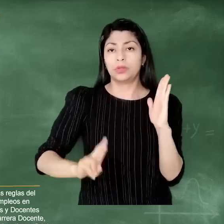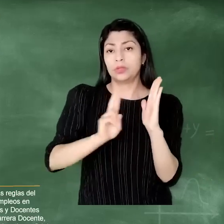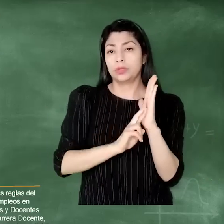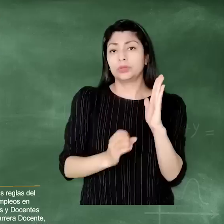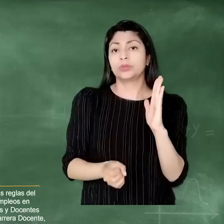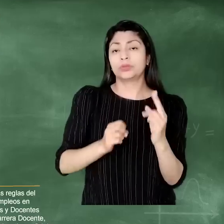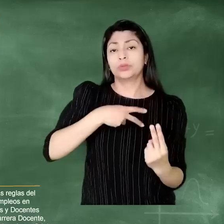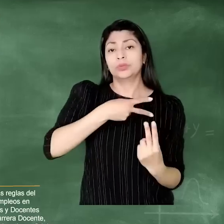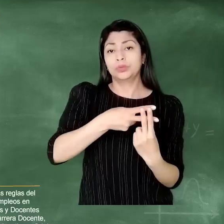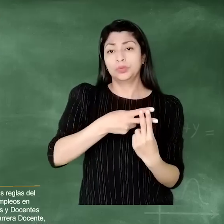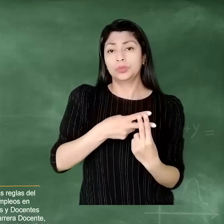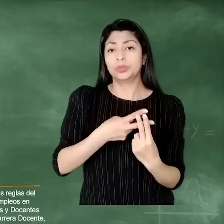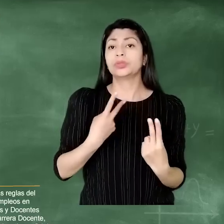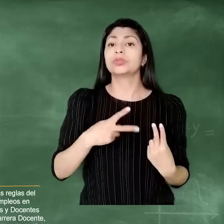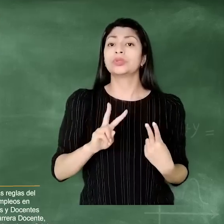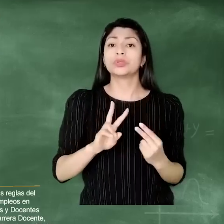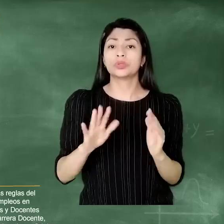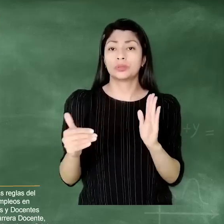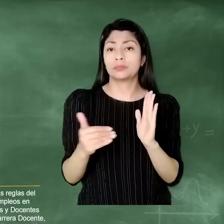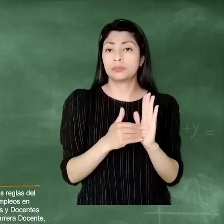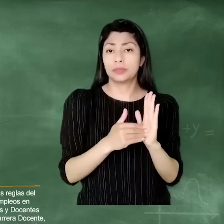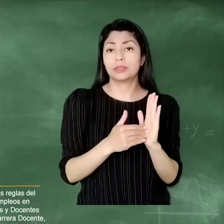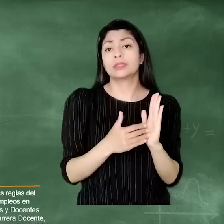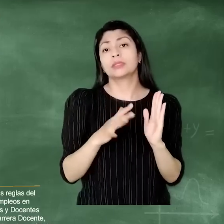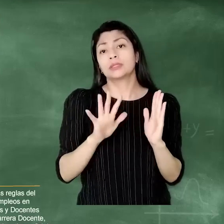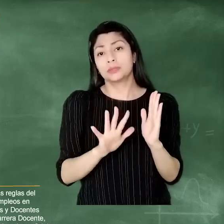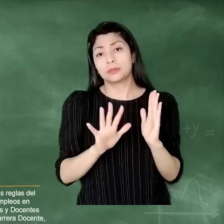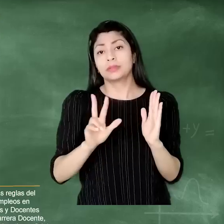el artículo 21 de la resolución número